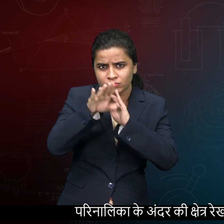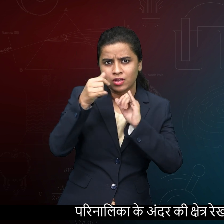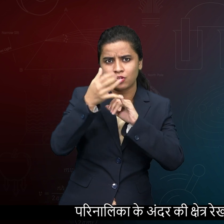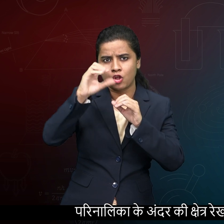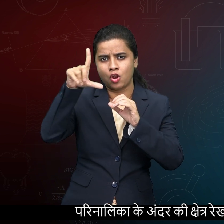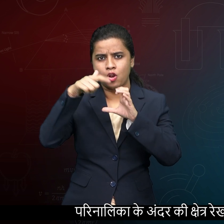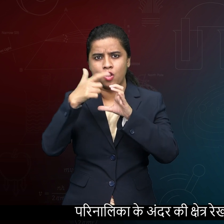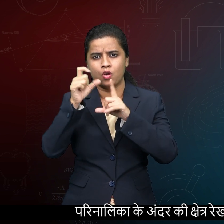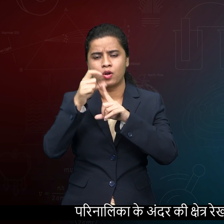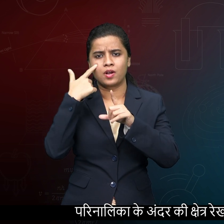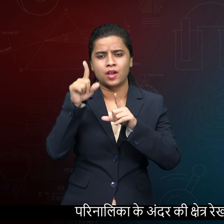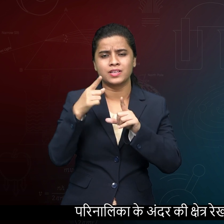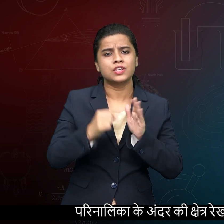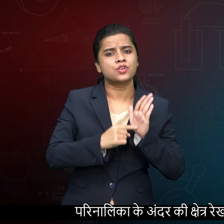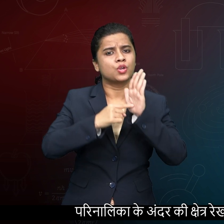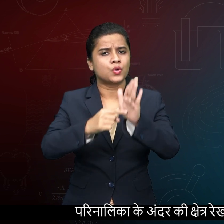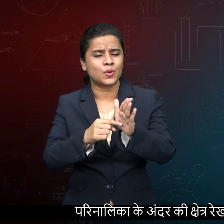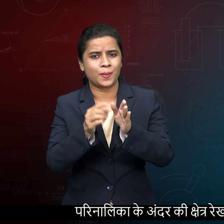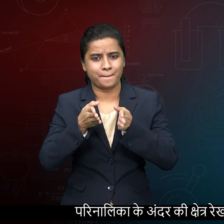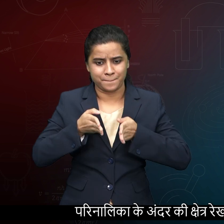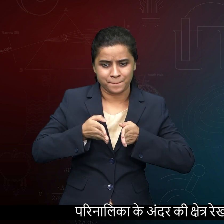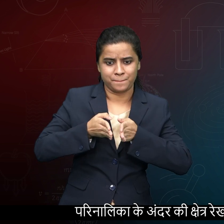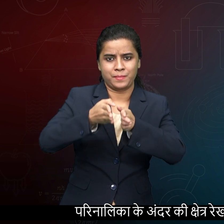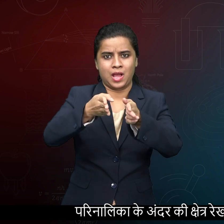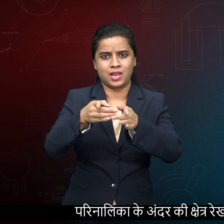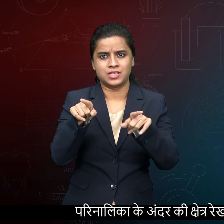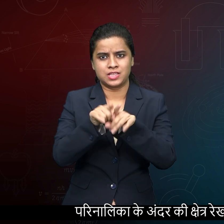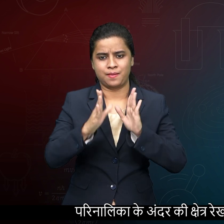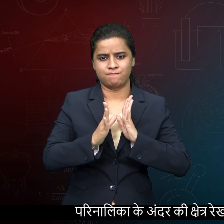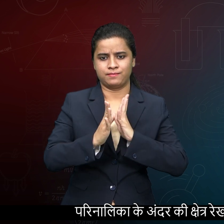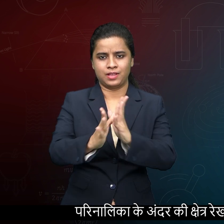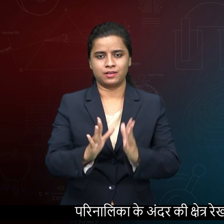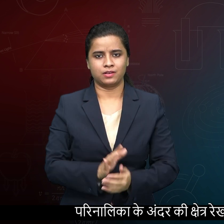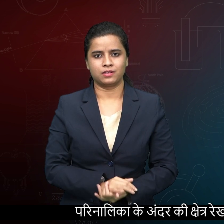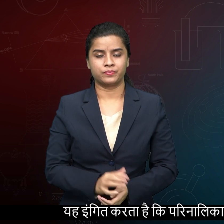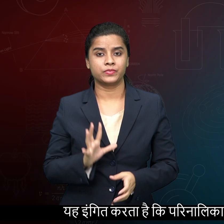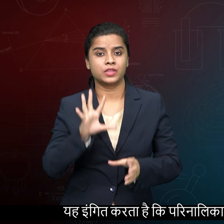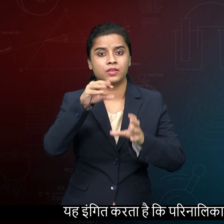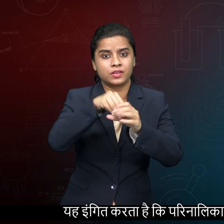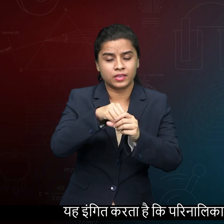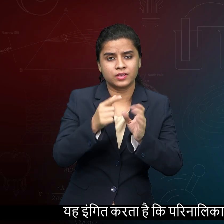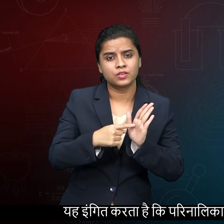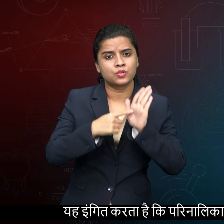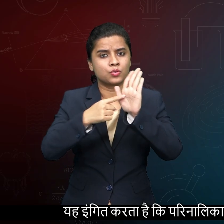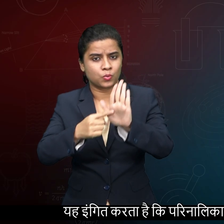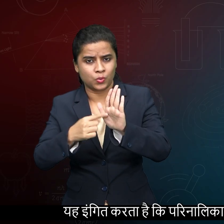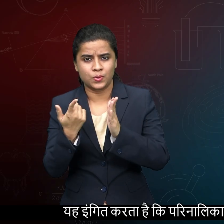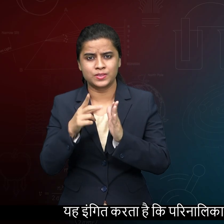रेखाएं समांतर सीधी रेखाओं के रूप में होती हैं। यह इंगित करता है